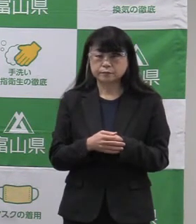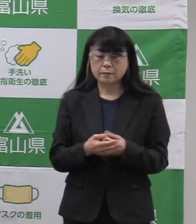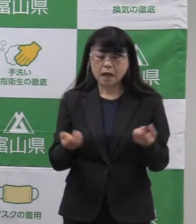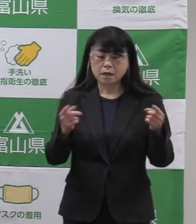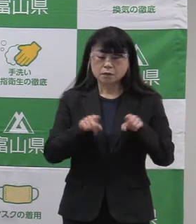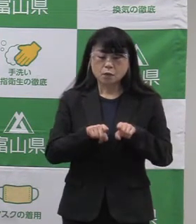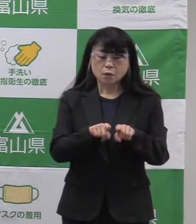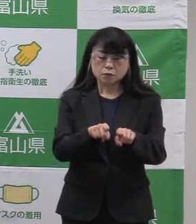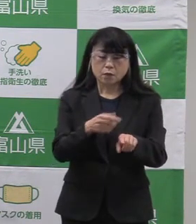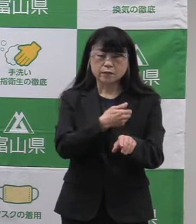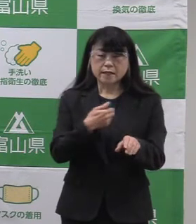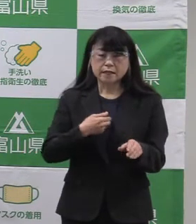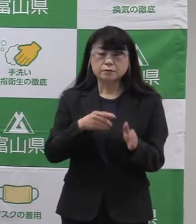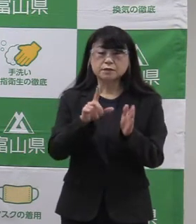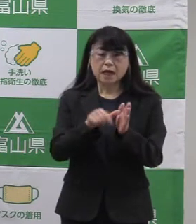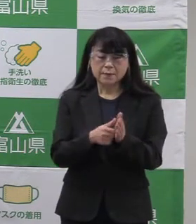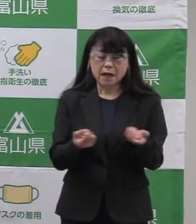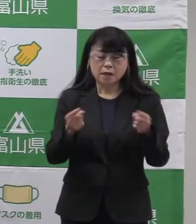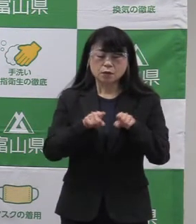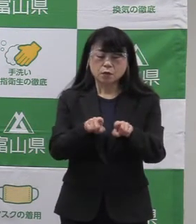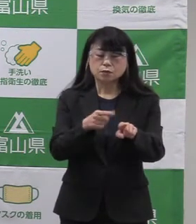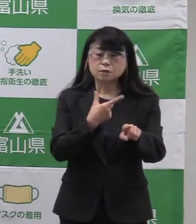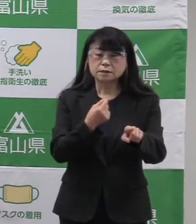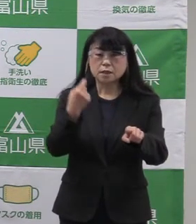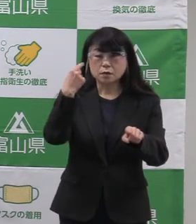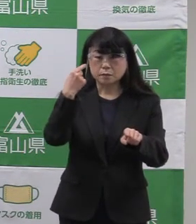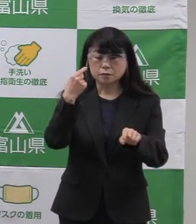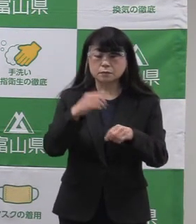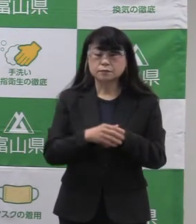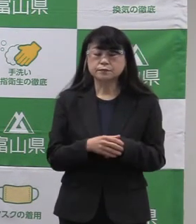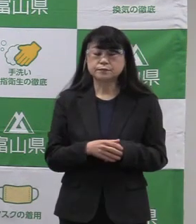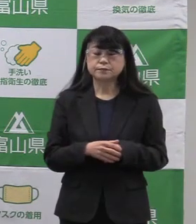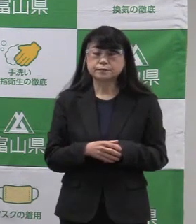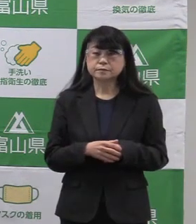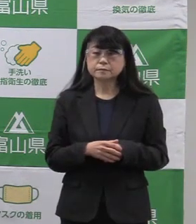共存できるものなら私はしていきたいと考えますが、